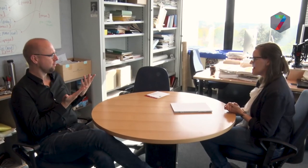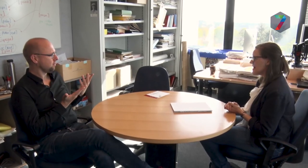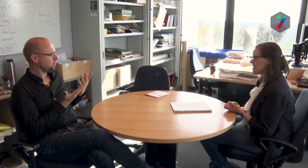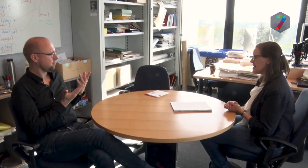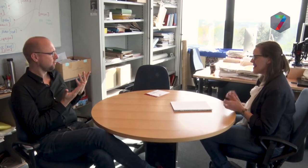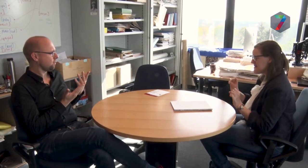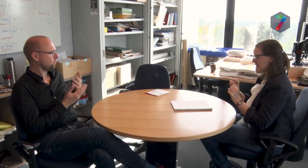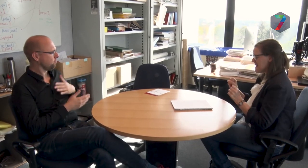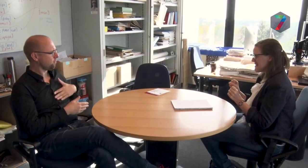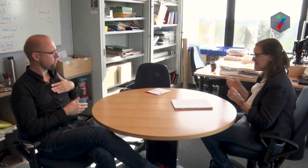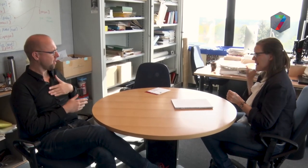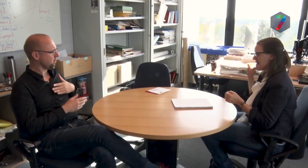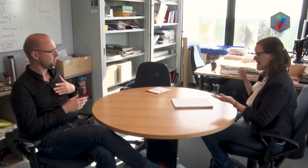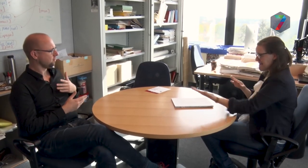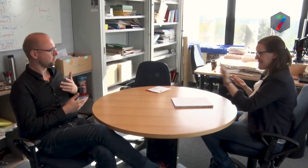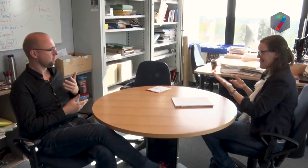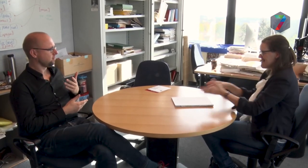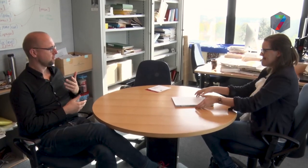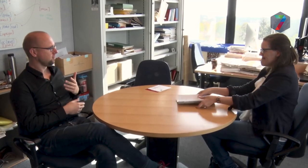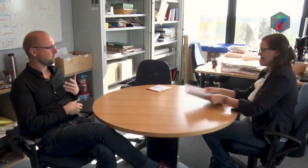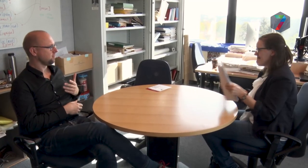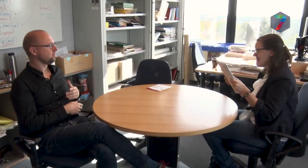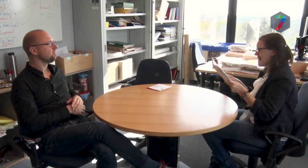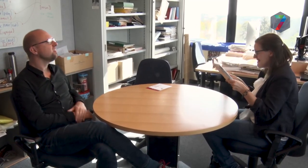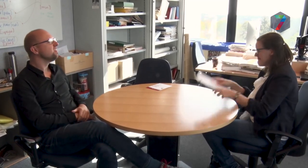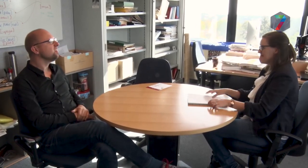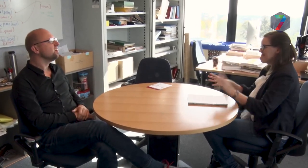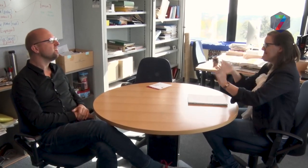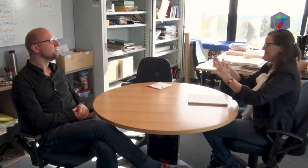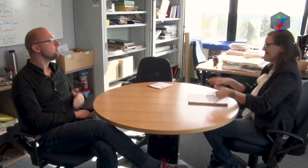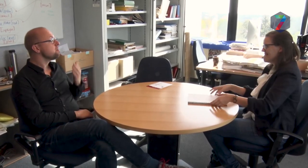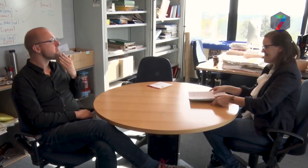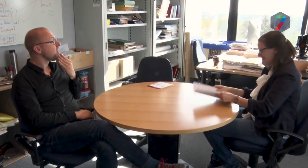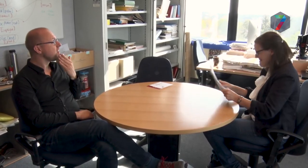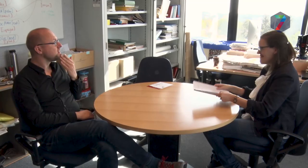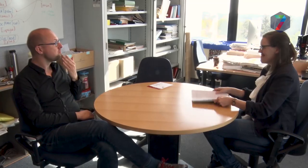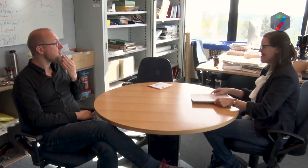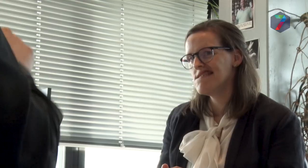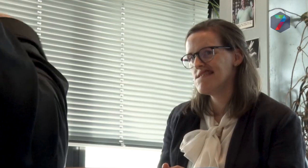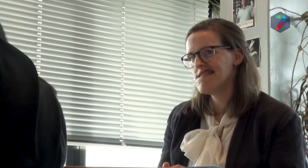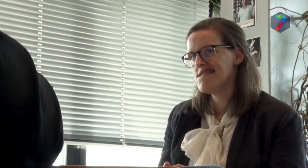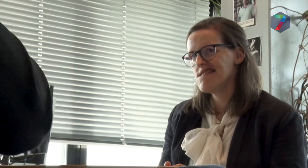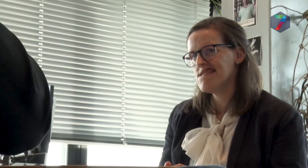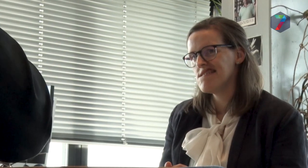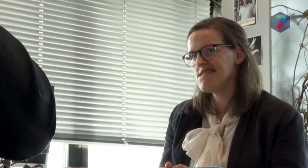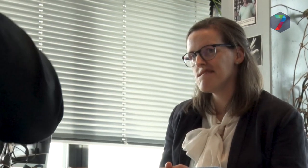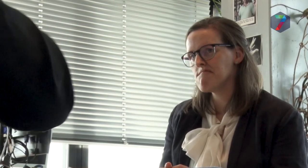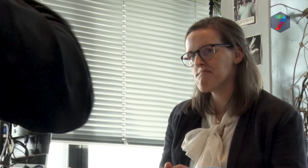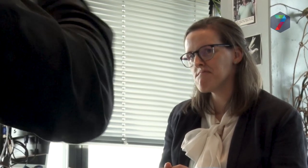meedoen kunnen we daar verandering in brengen. Gebarentaal is gewoon een taal, net zoals een andere taal. Die leer je niet meer als je heel erg oud bent.